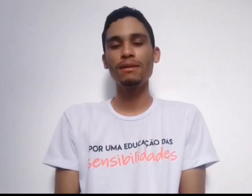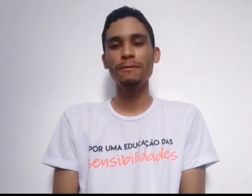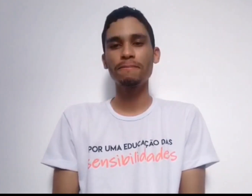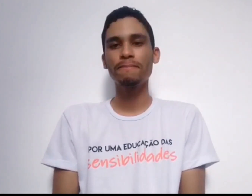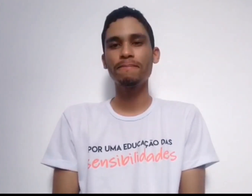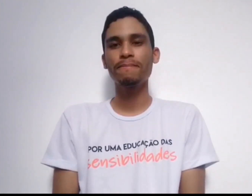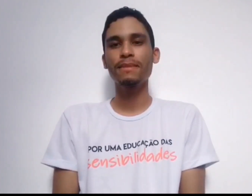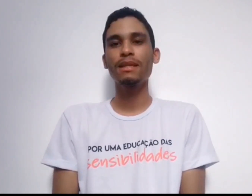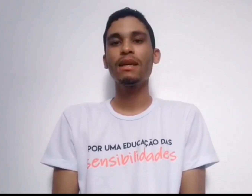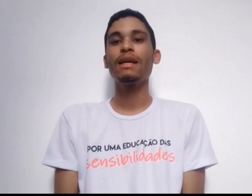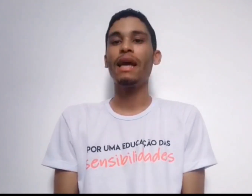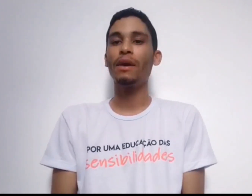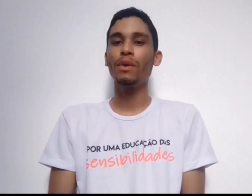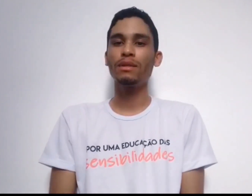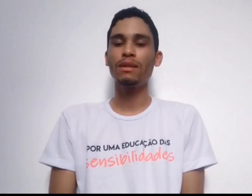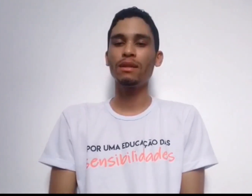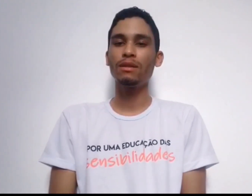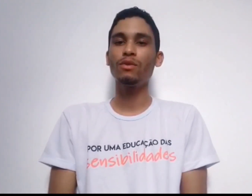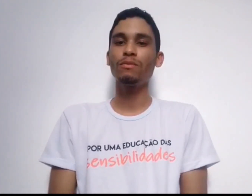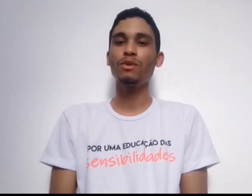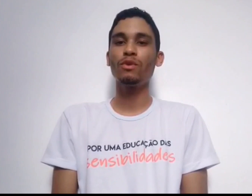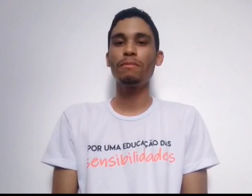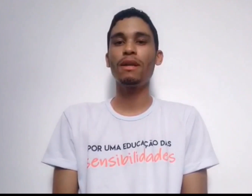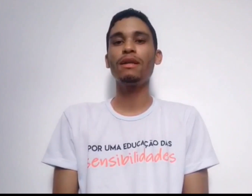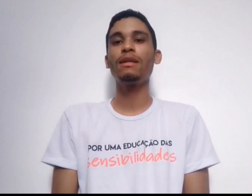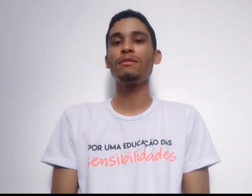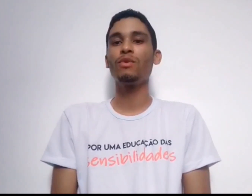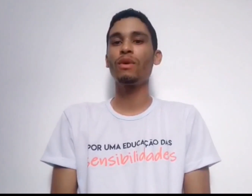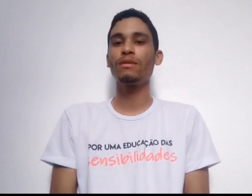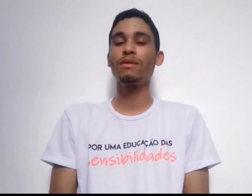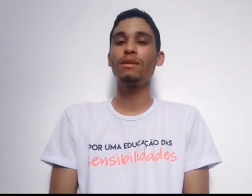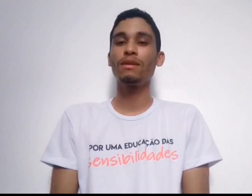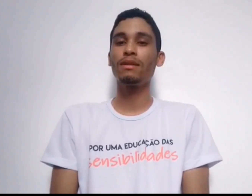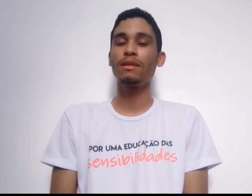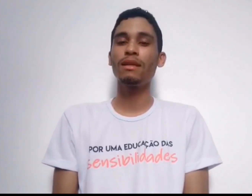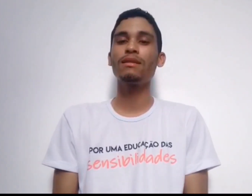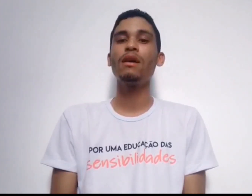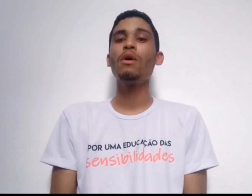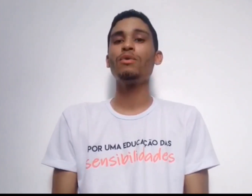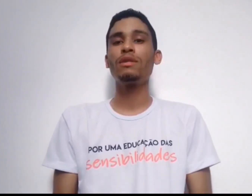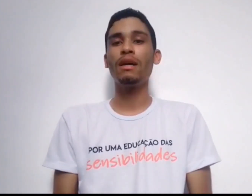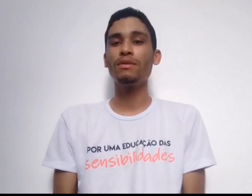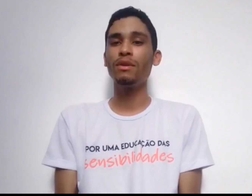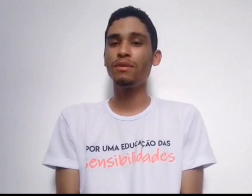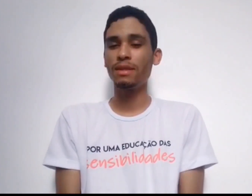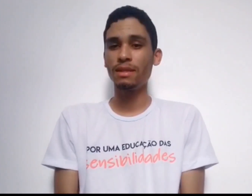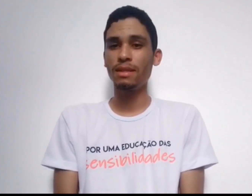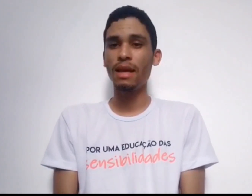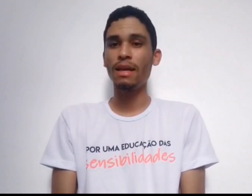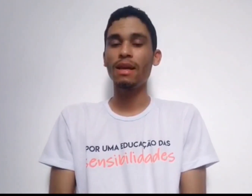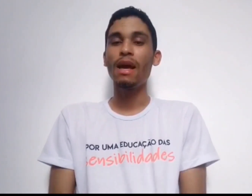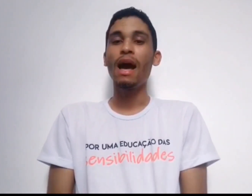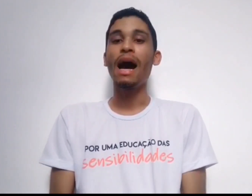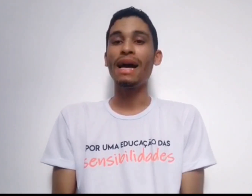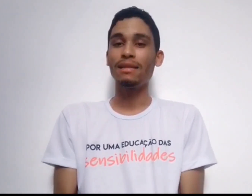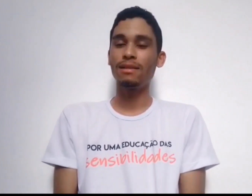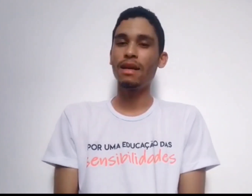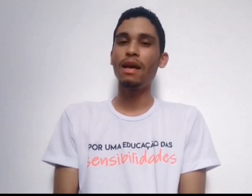Libras, que é reconhecida desde 2002 pela Lei 10.436. Nos Estados Unidos a gente tem a ASL